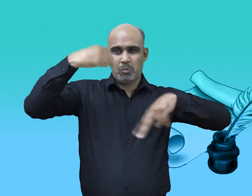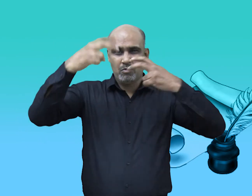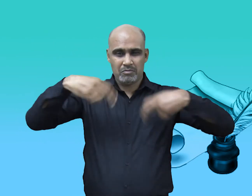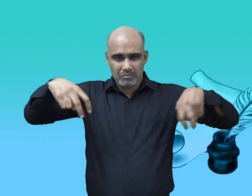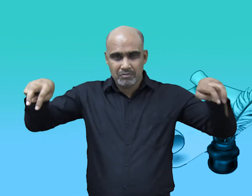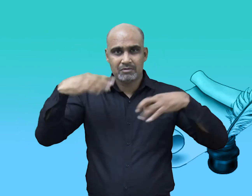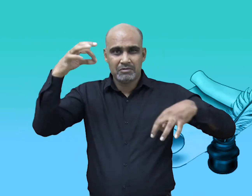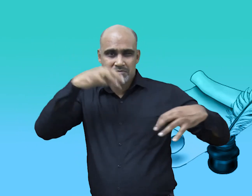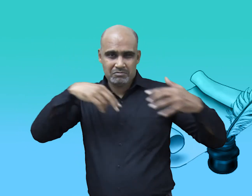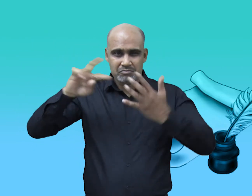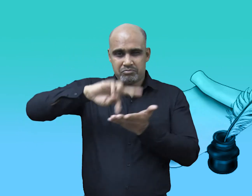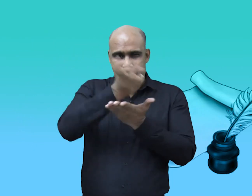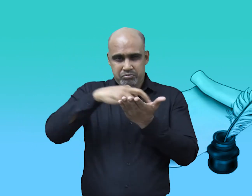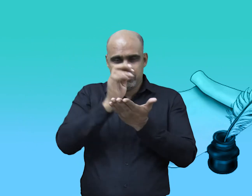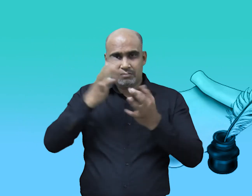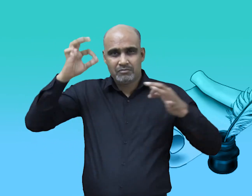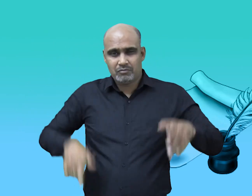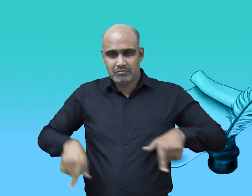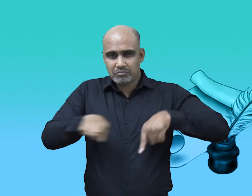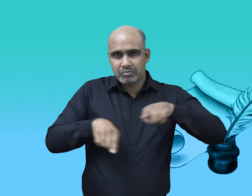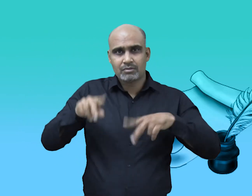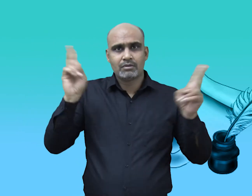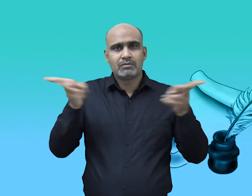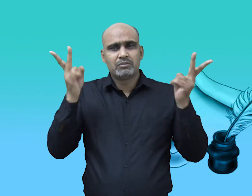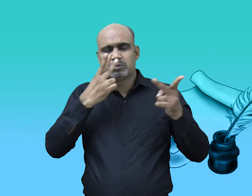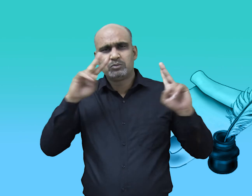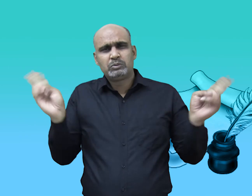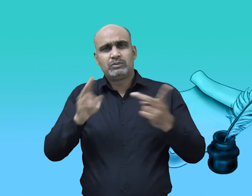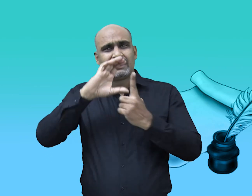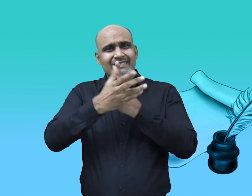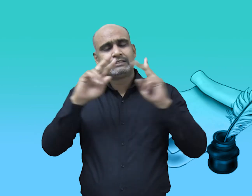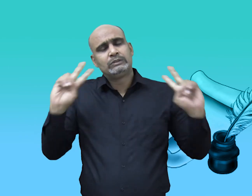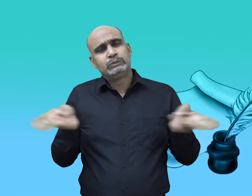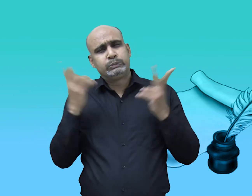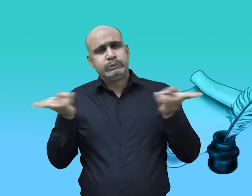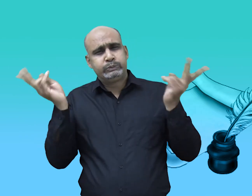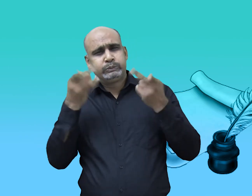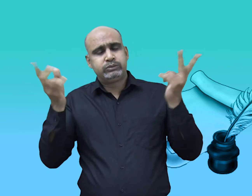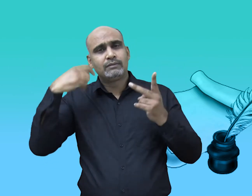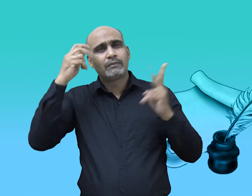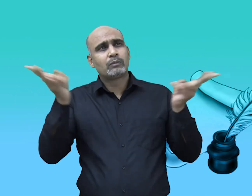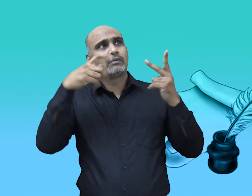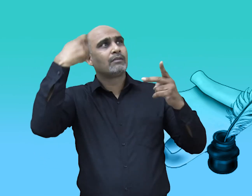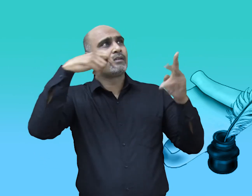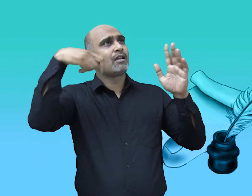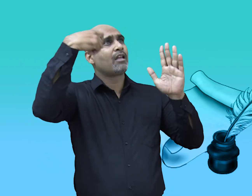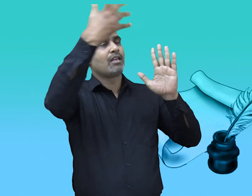का दिखाई पड़ता है। उनके नृत्य का अंदाज कुछ अलग ही लगता है जो वास्तव में किसी दूसरे देश